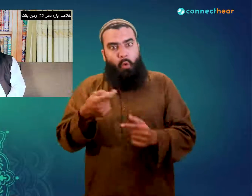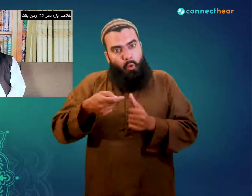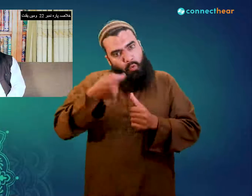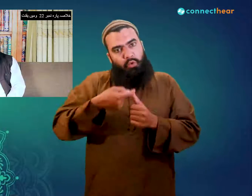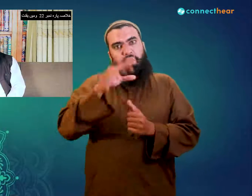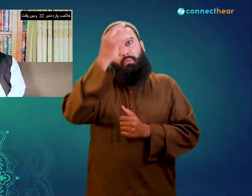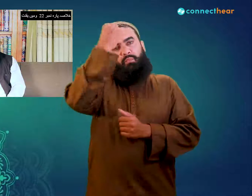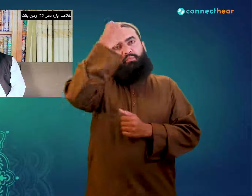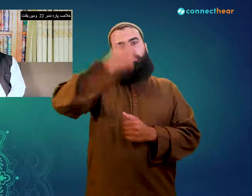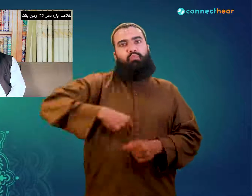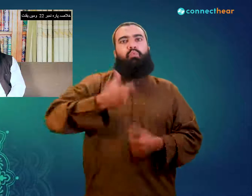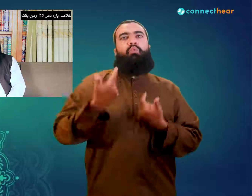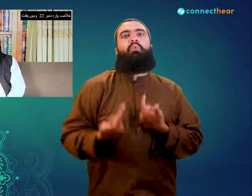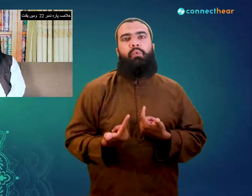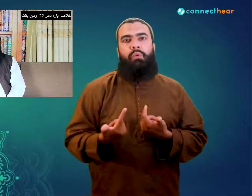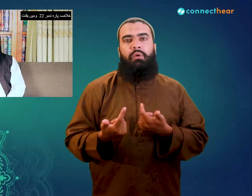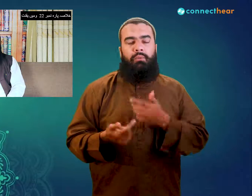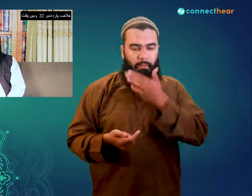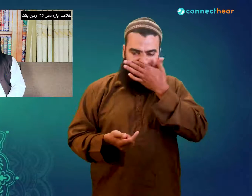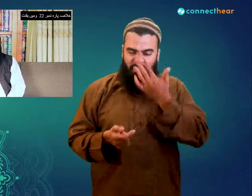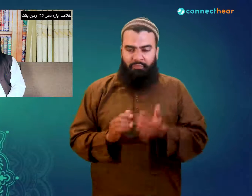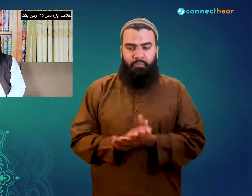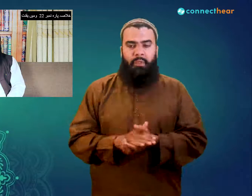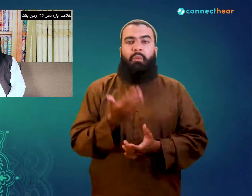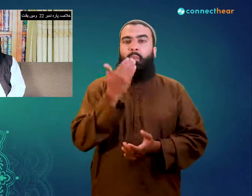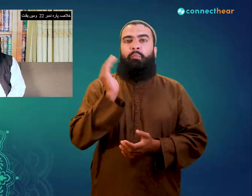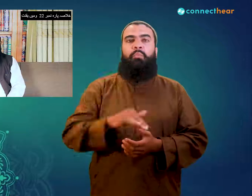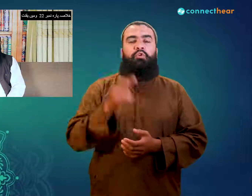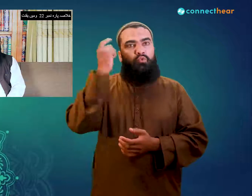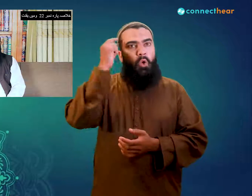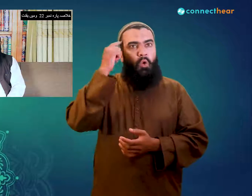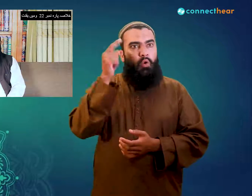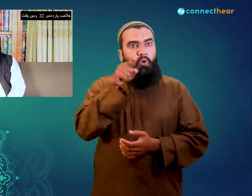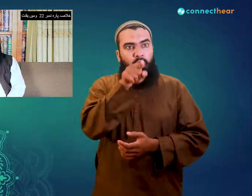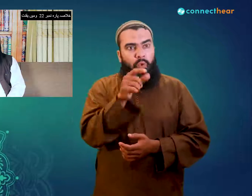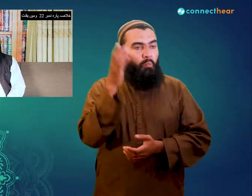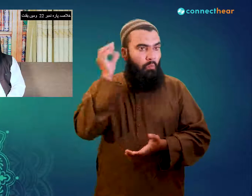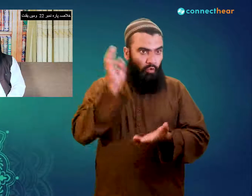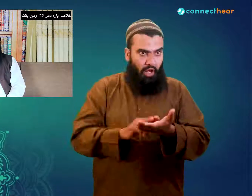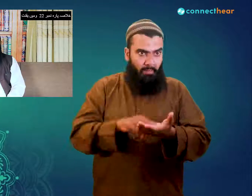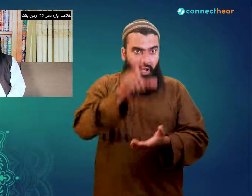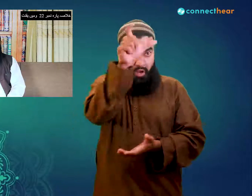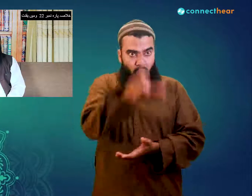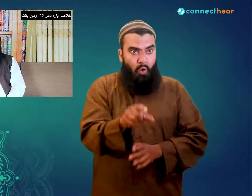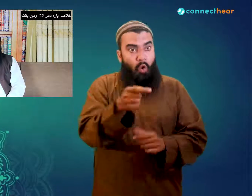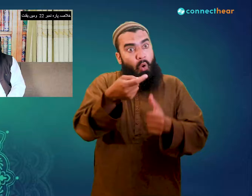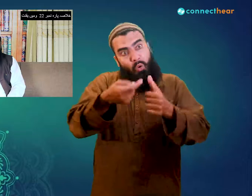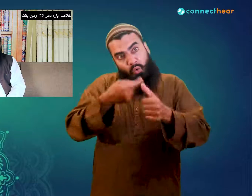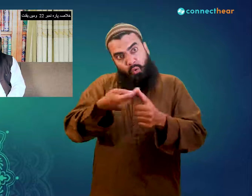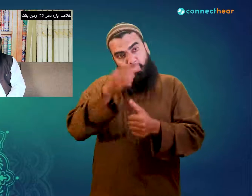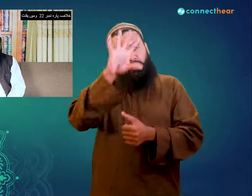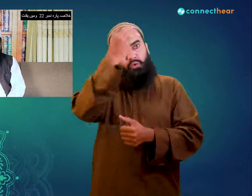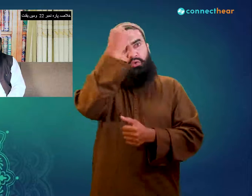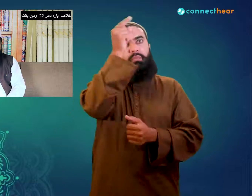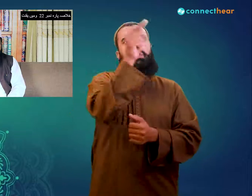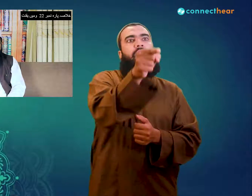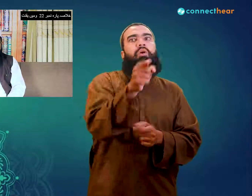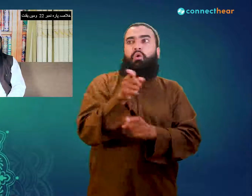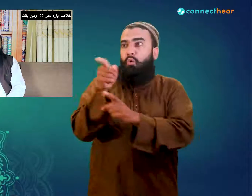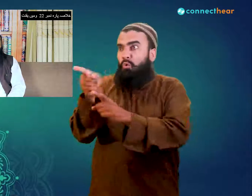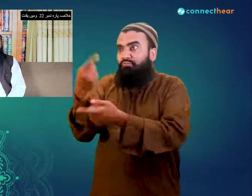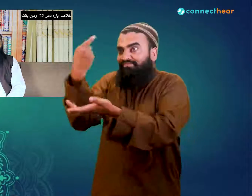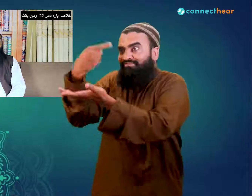شریعت اور احکامات بھیجے۔ اب اس کو خود اختیار دیا گیا کہ جو راستہ چاہے اختیار کر